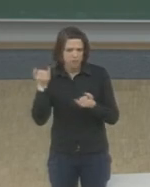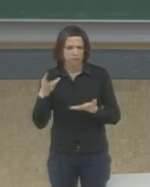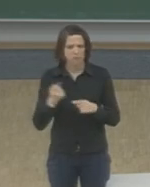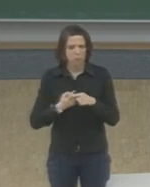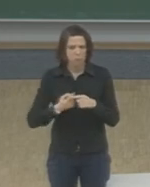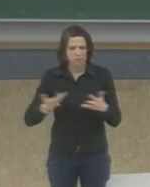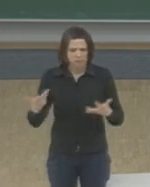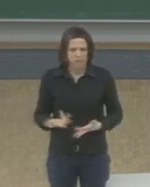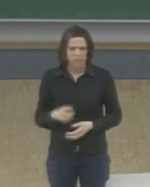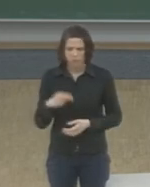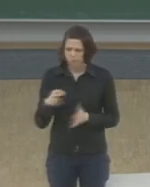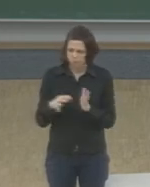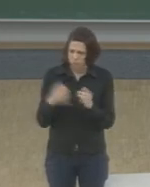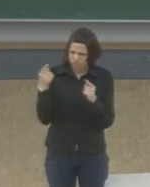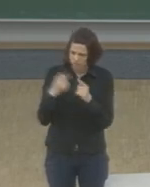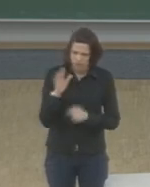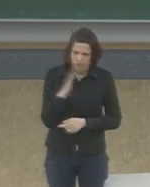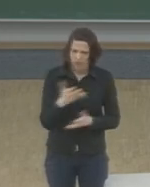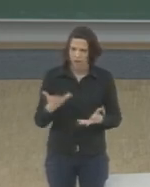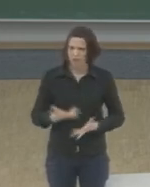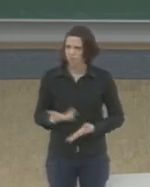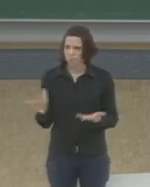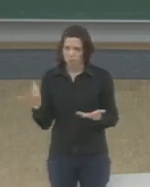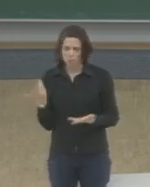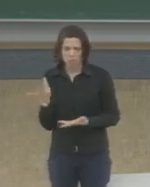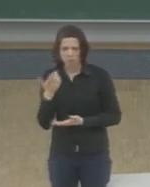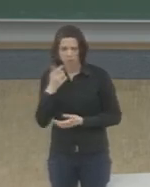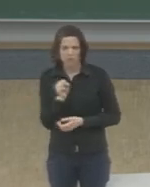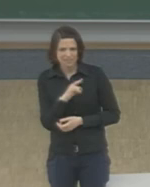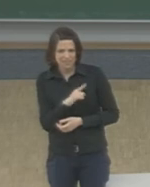ist eigentlich dein Punkt oder wo ist Ihr Punkt, wenn Sie mich nicht so gut kennen.